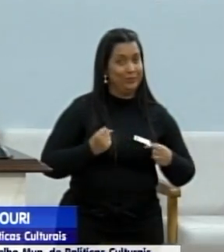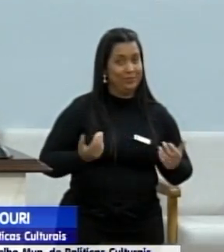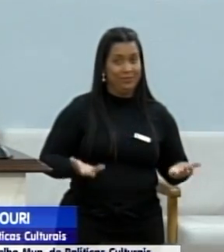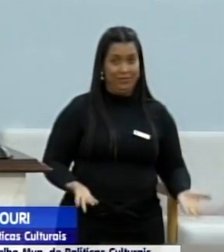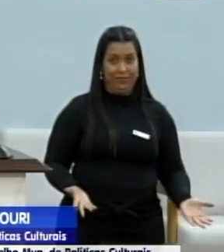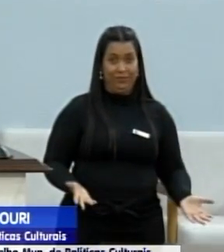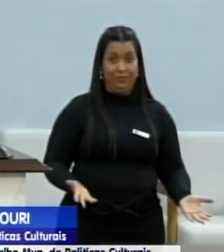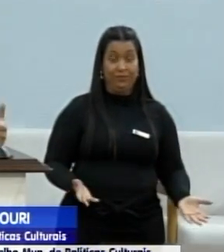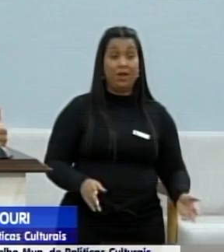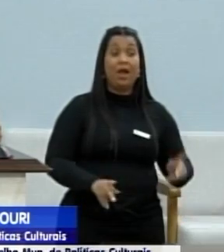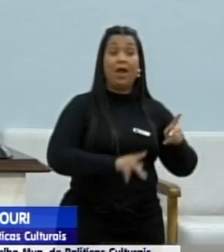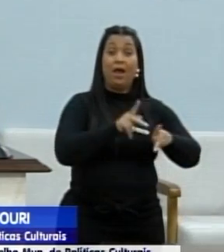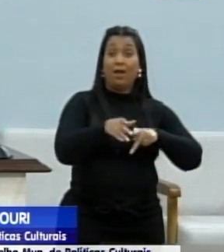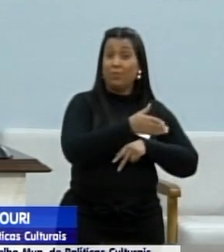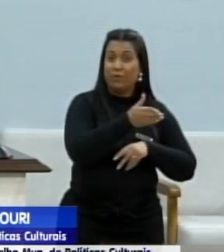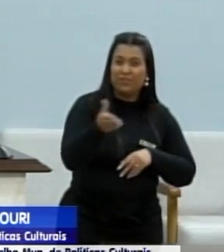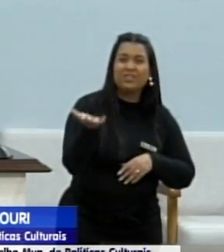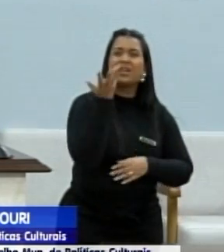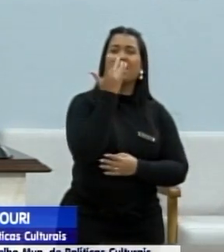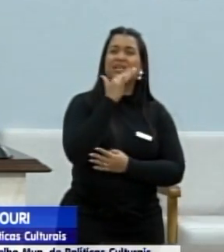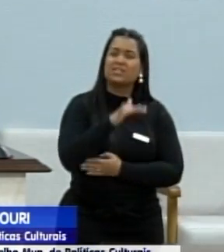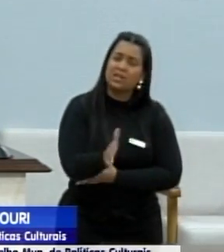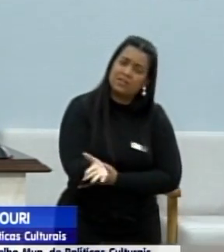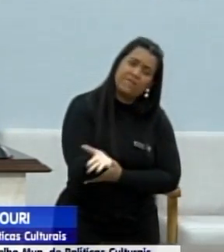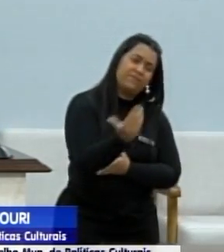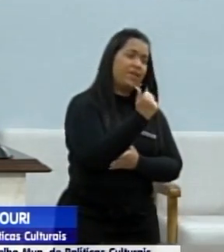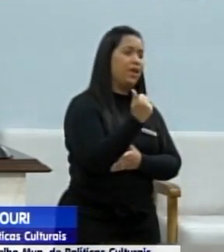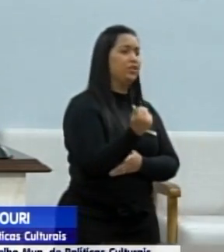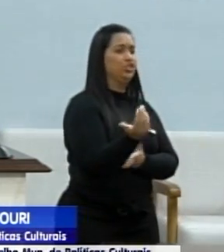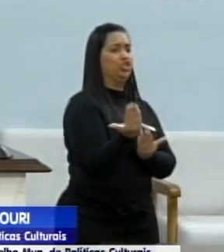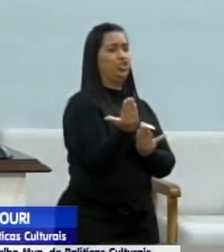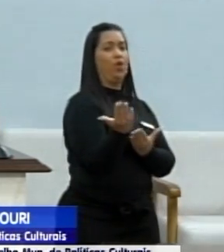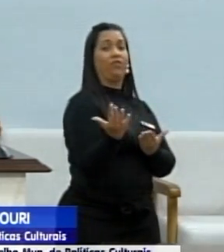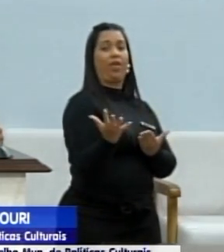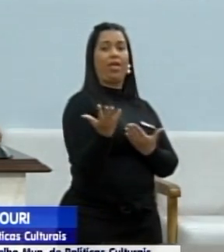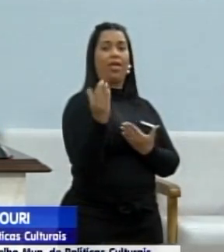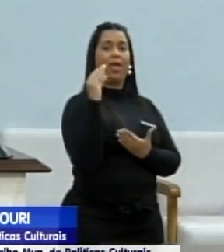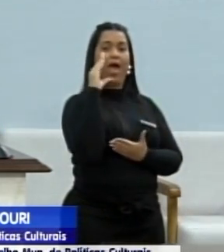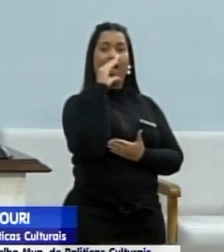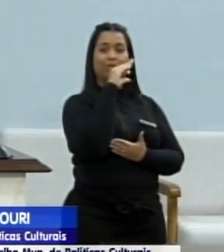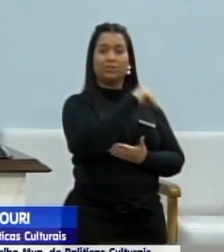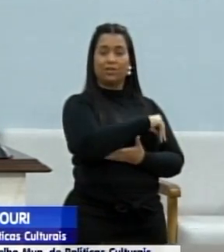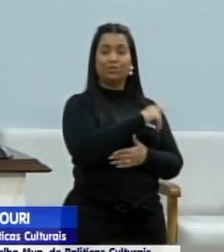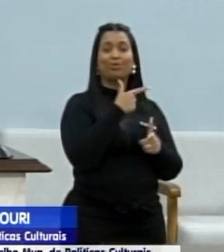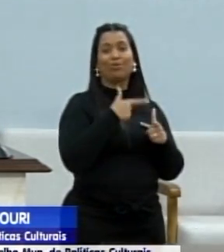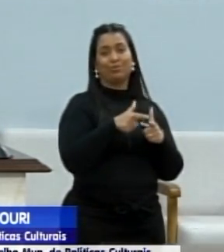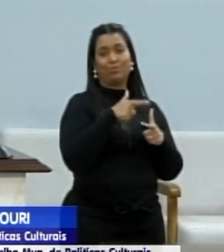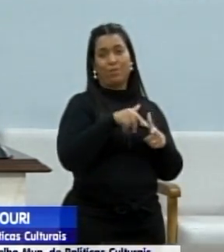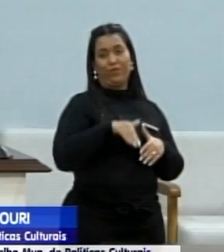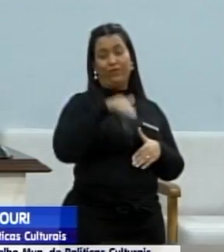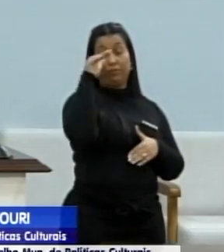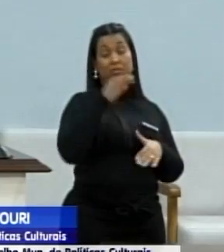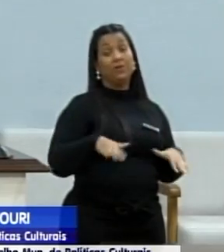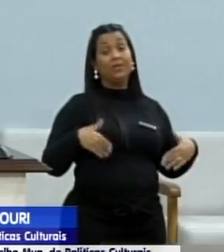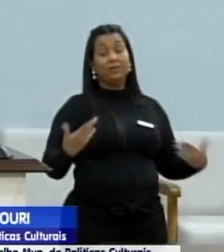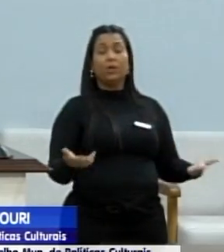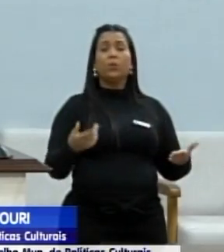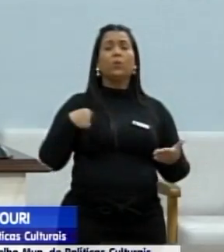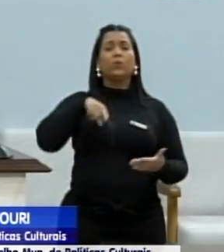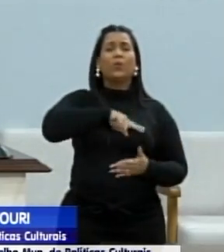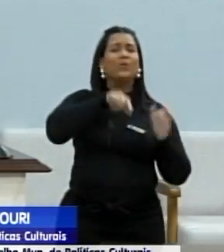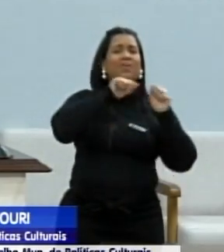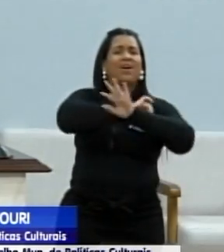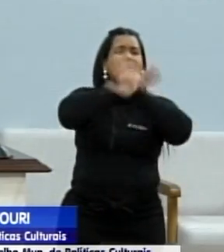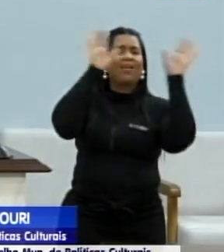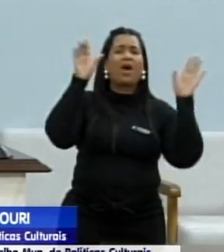população, salvar as nossas crianças e adolescentes com os programas de formação. E a gente tem de uma forma muito clara